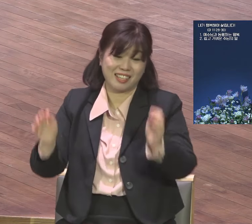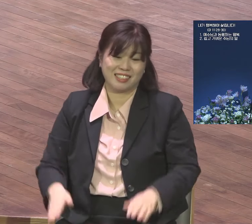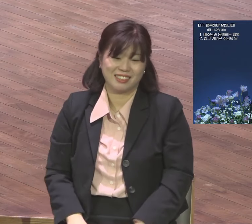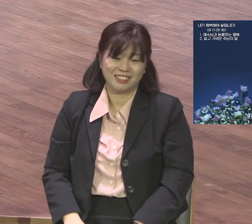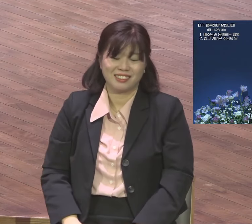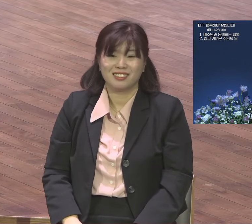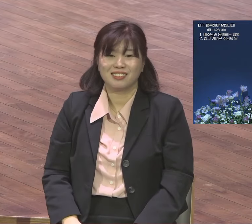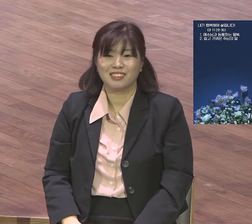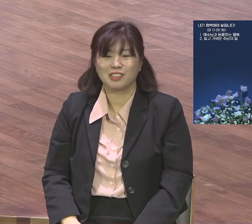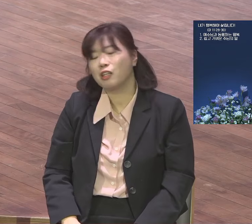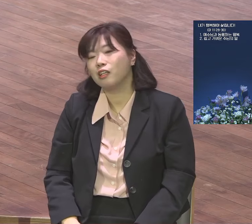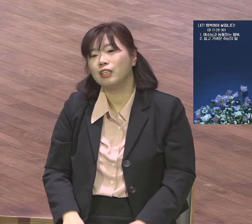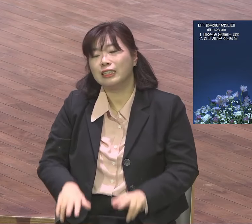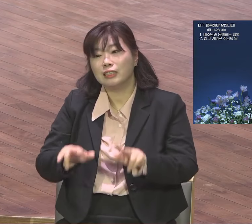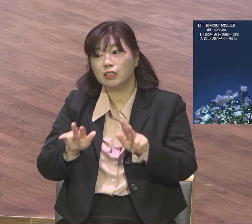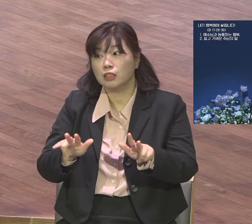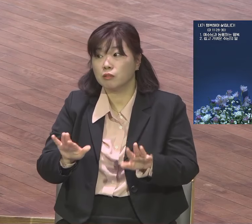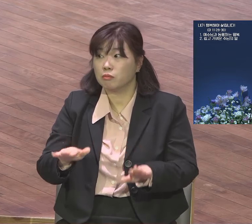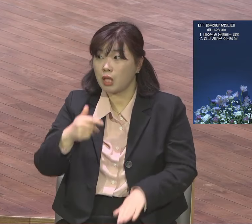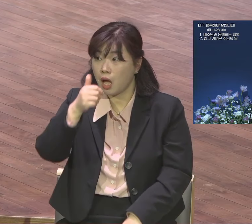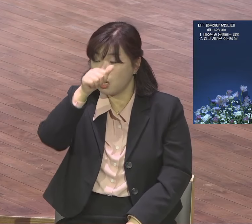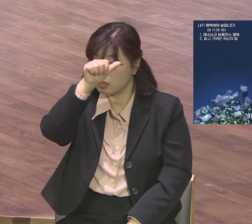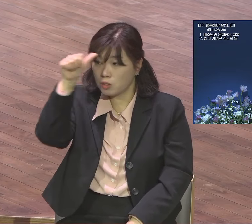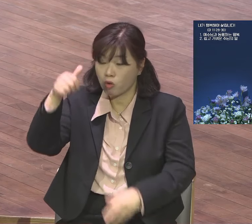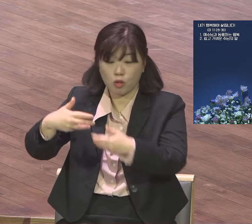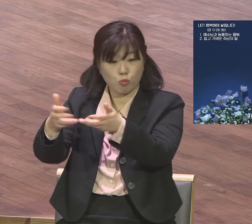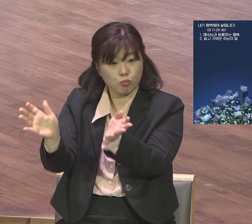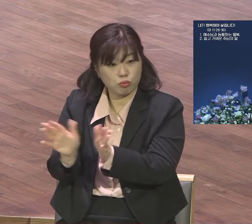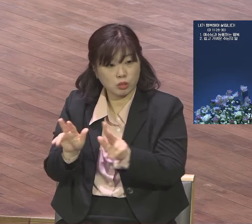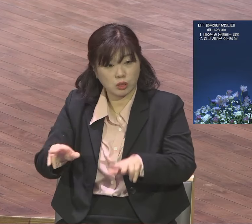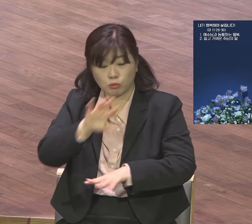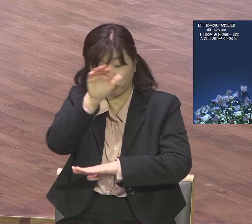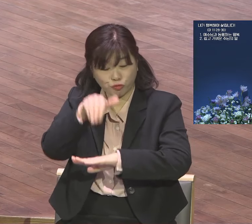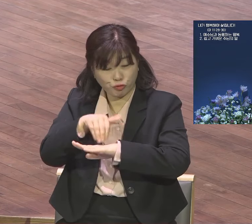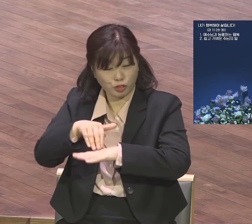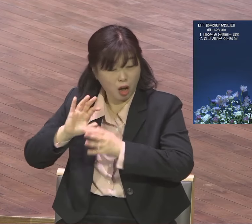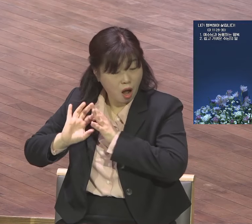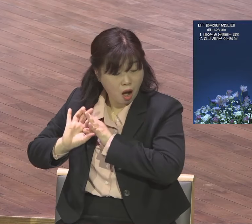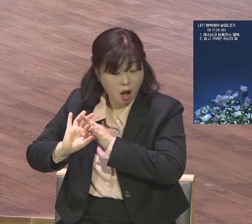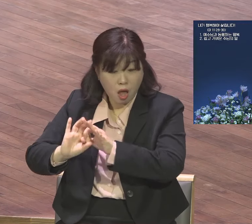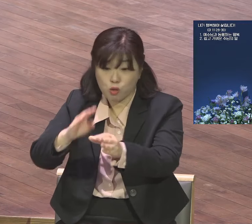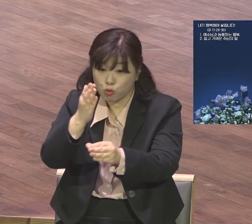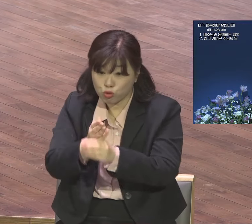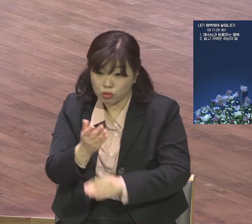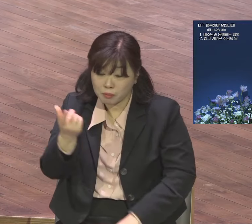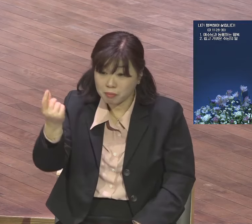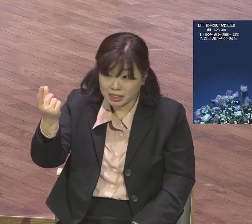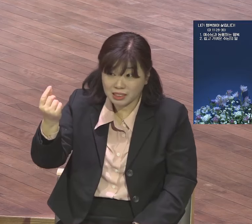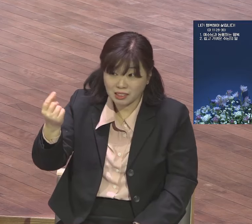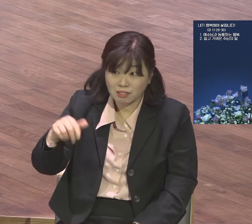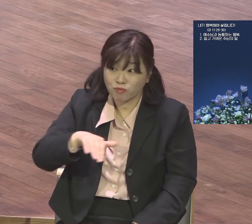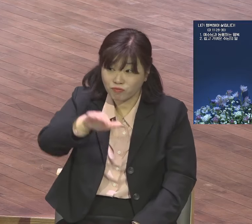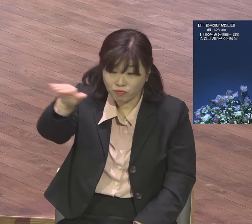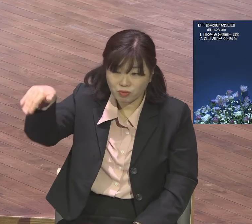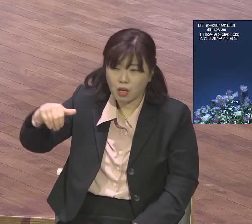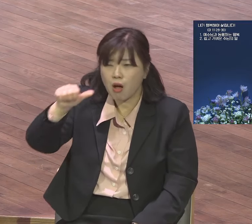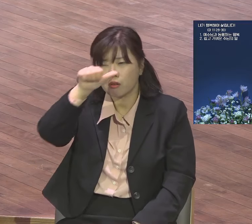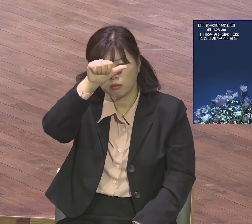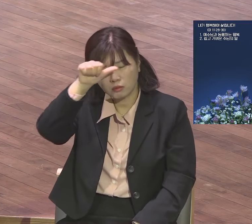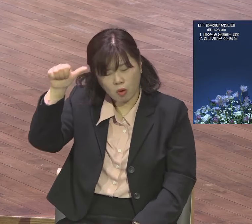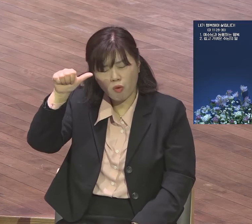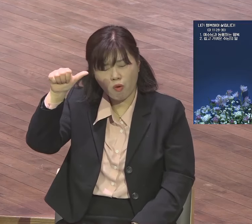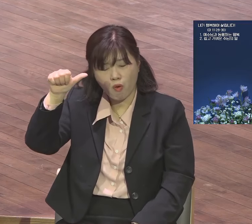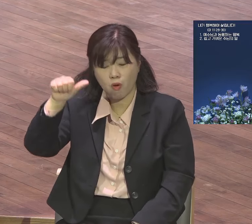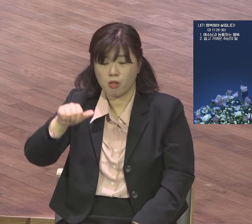끝나면 또 훈련이 있는 걸로 알고 있습니다. 이것은 예원의 영적 문화입니다. 우리